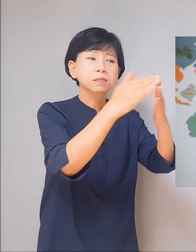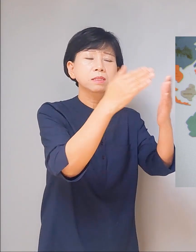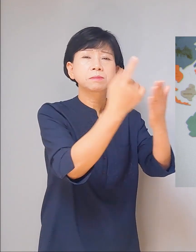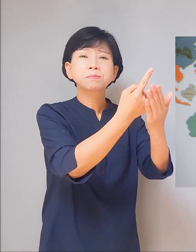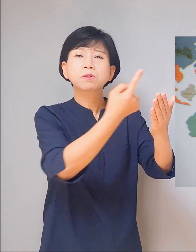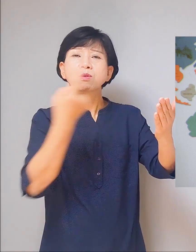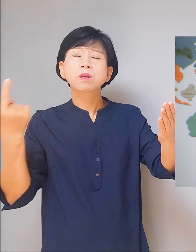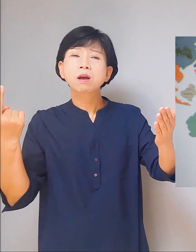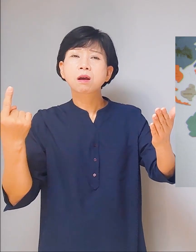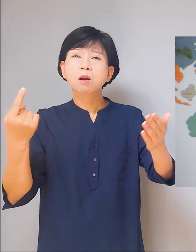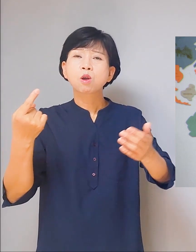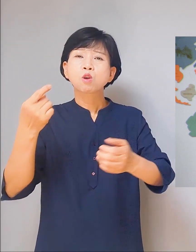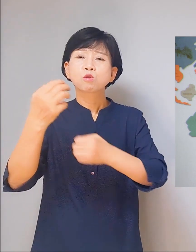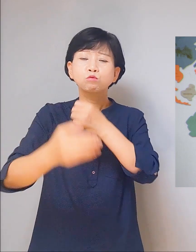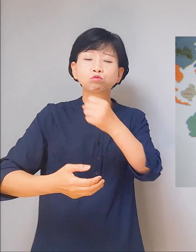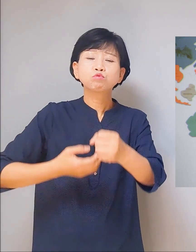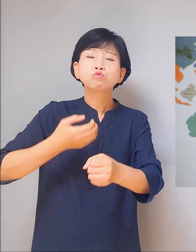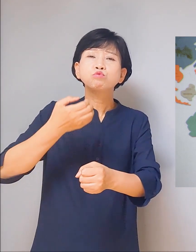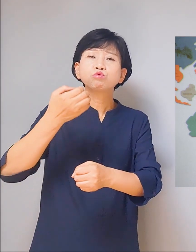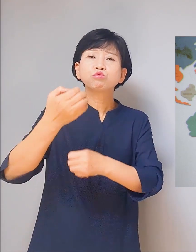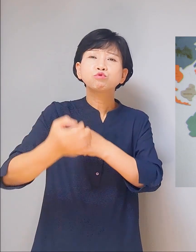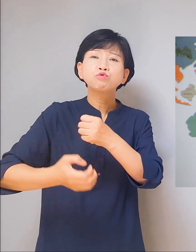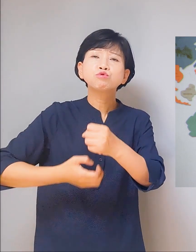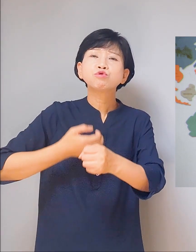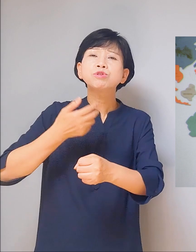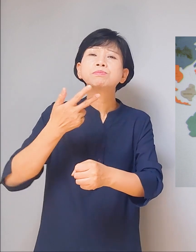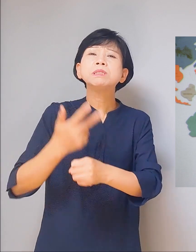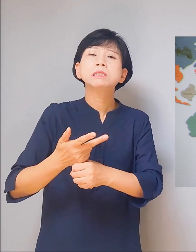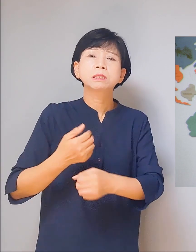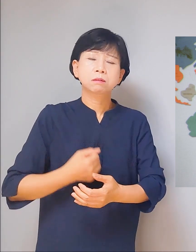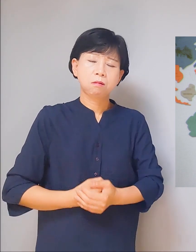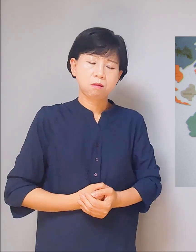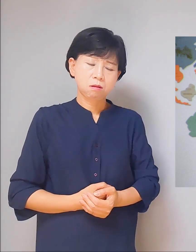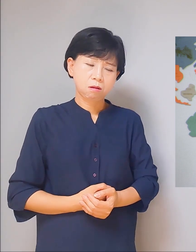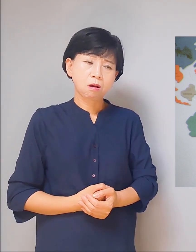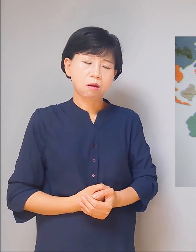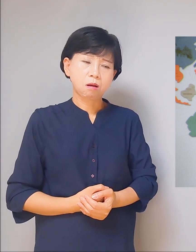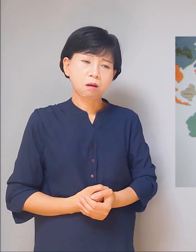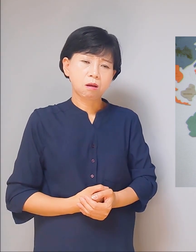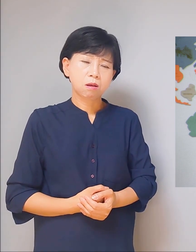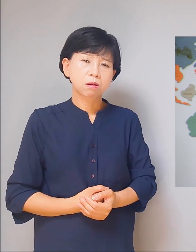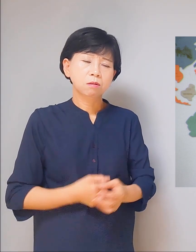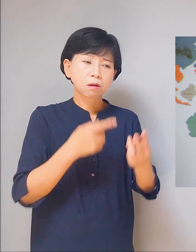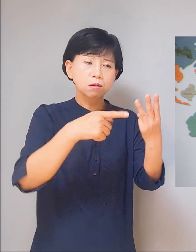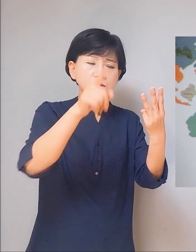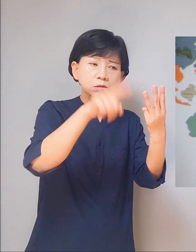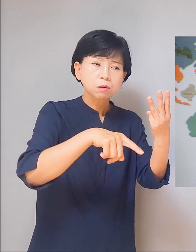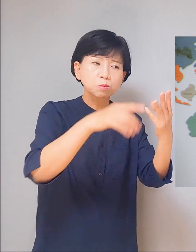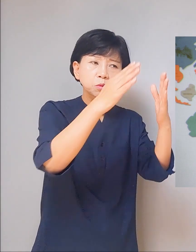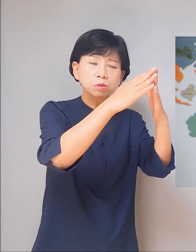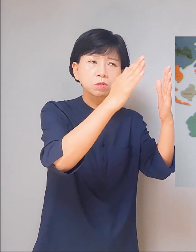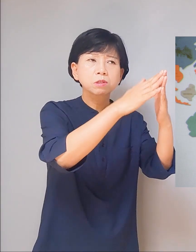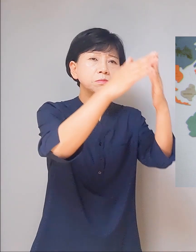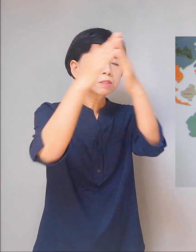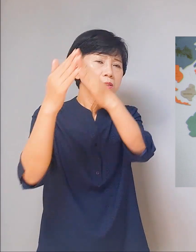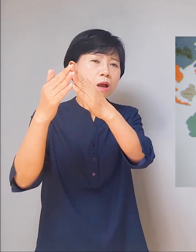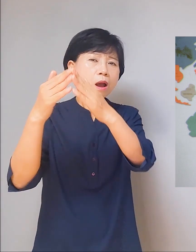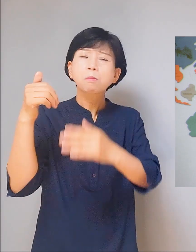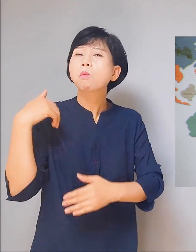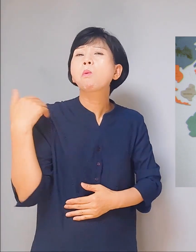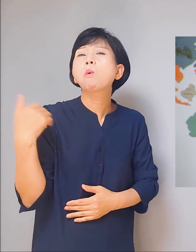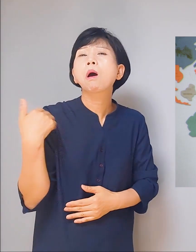그러니 혹시 삼촌이 이사를 했을 수도 있지 않겠어요? 또 세월에